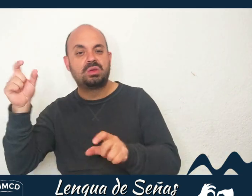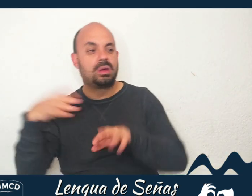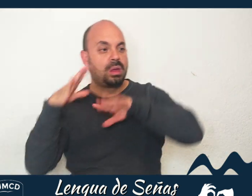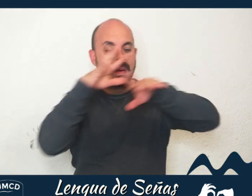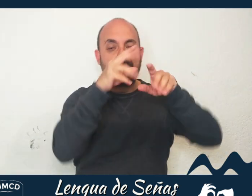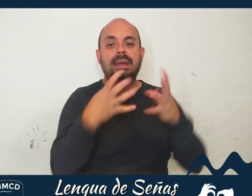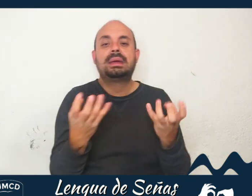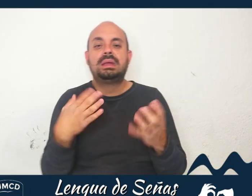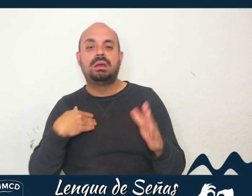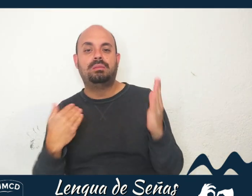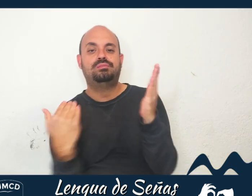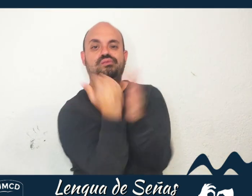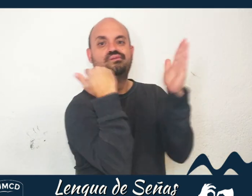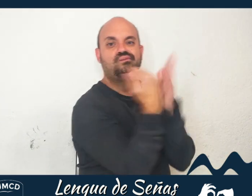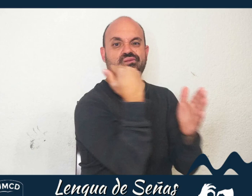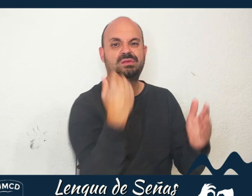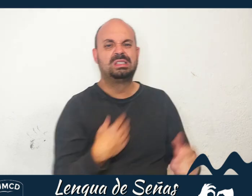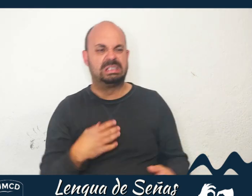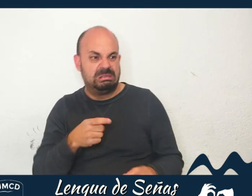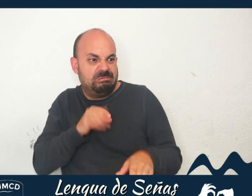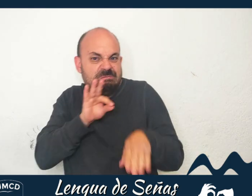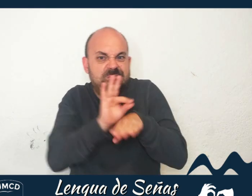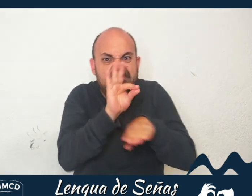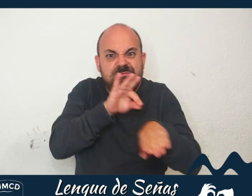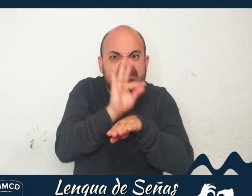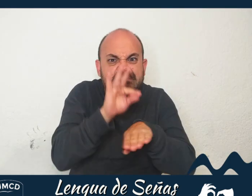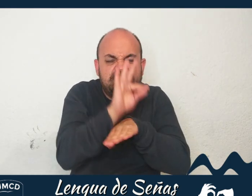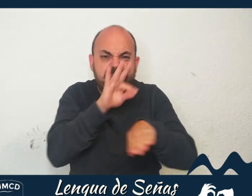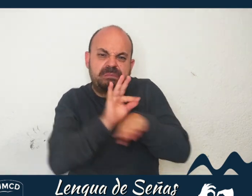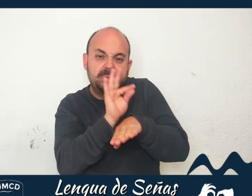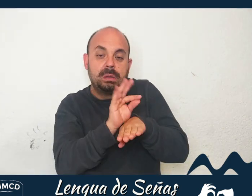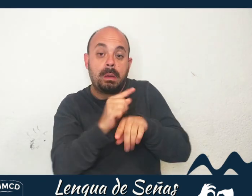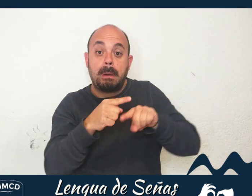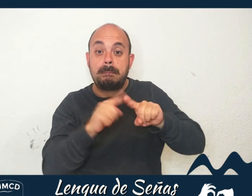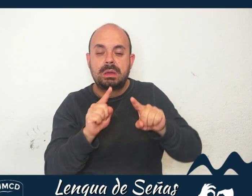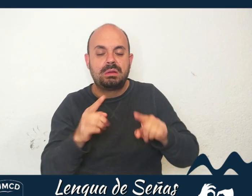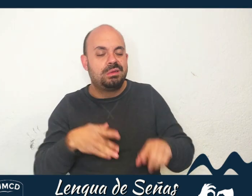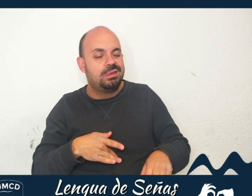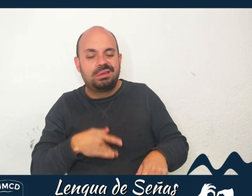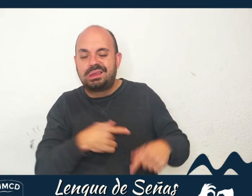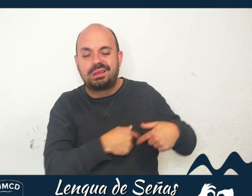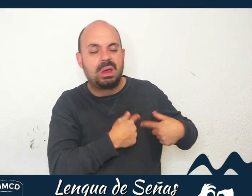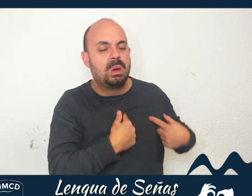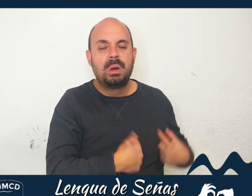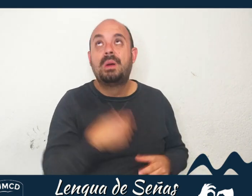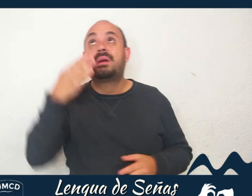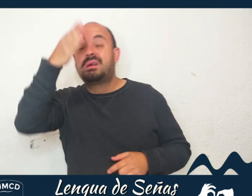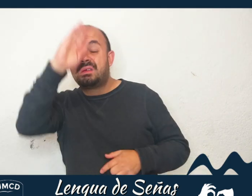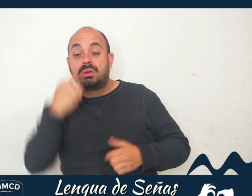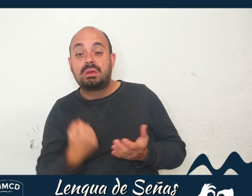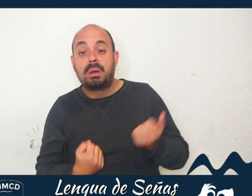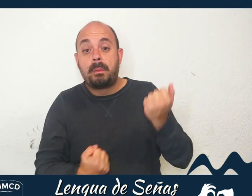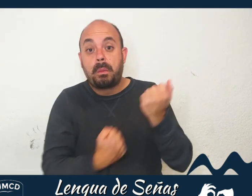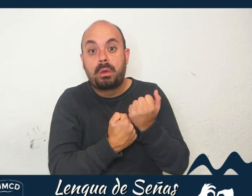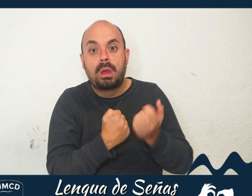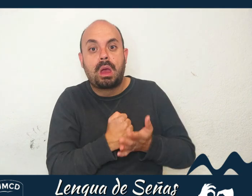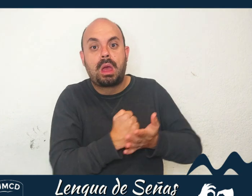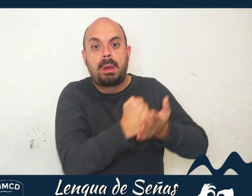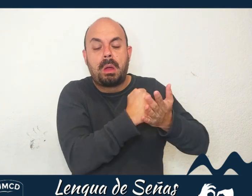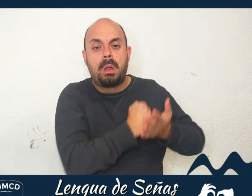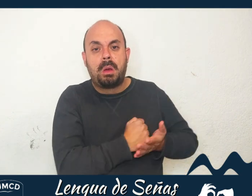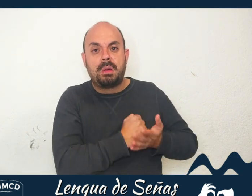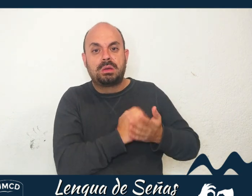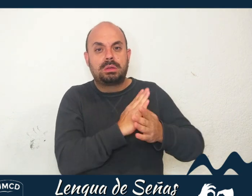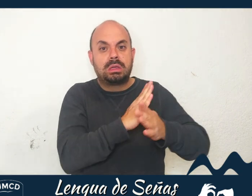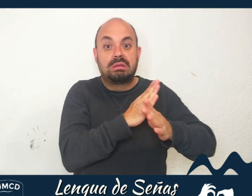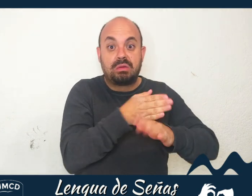pero él sabía que era Dios que estaba obrando, porque es Él el que hace la obra a través del Espíritu Santo. Y en Apocalipsis